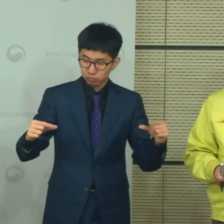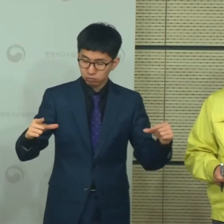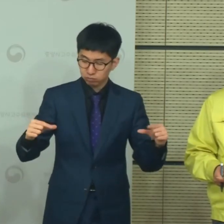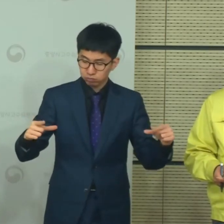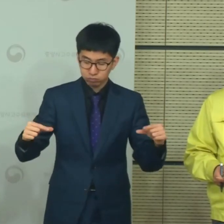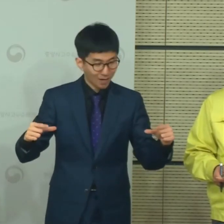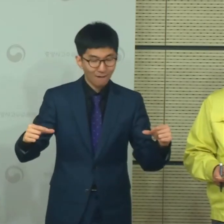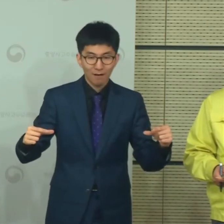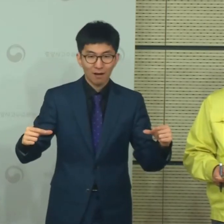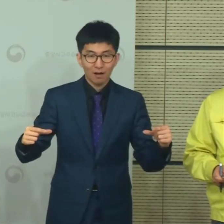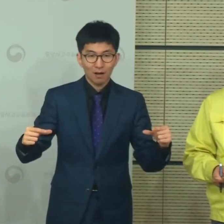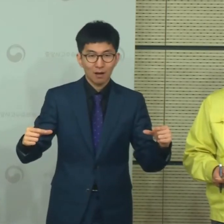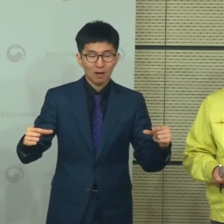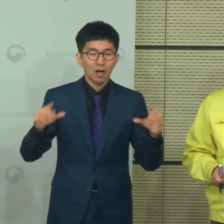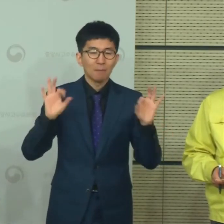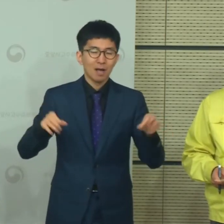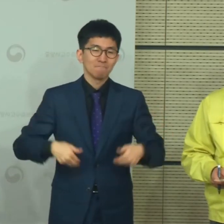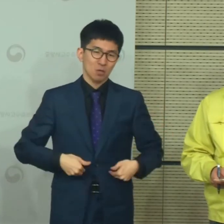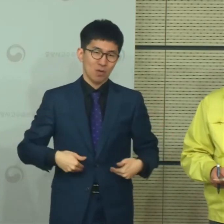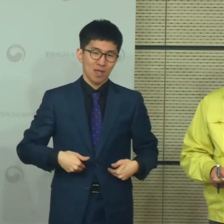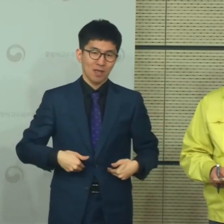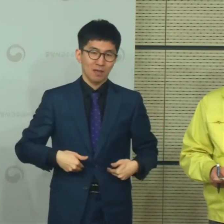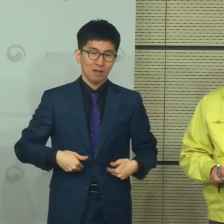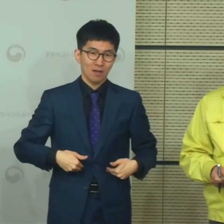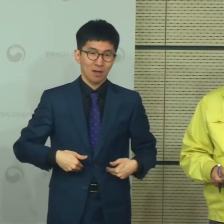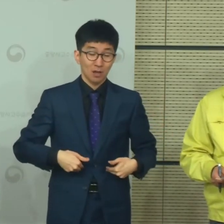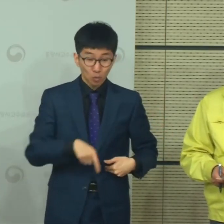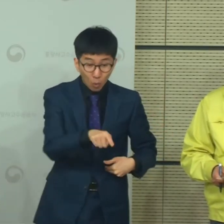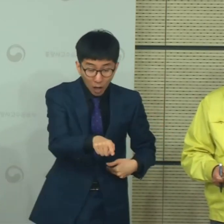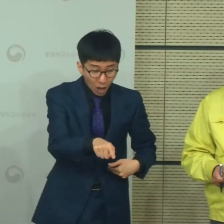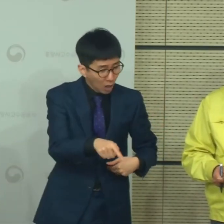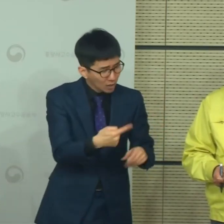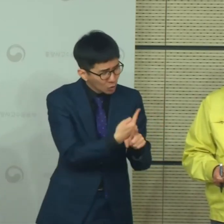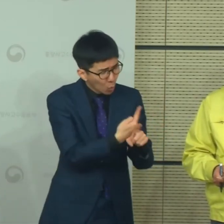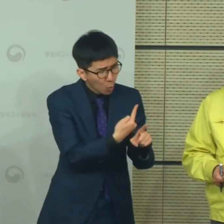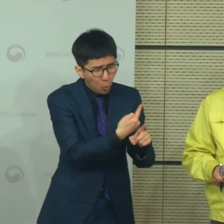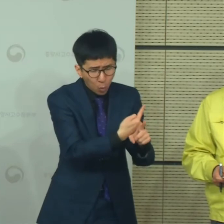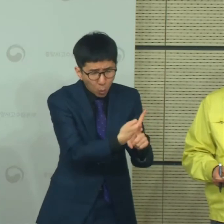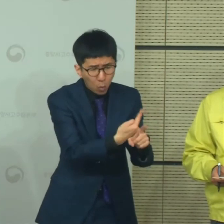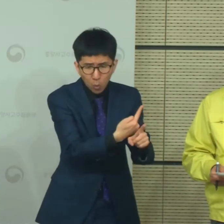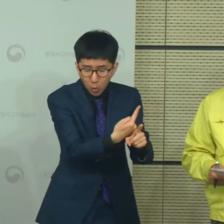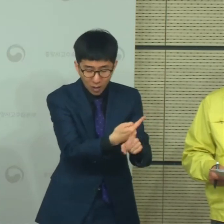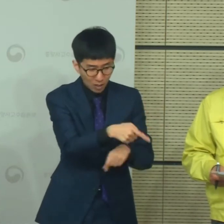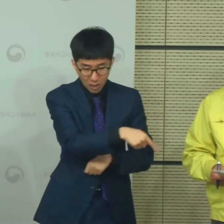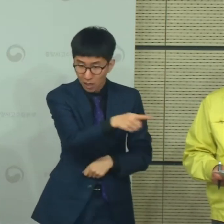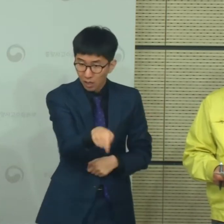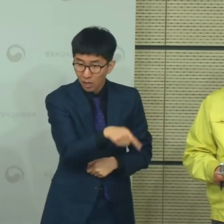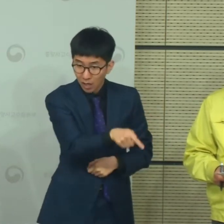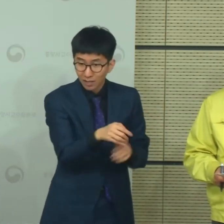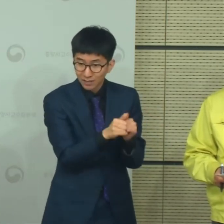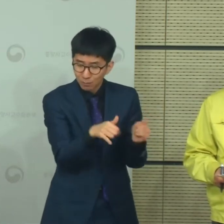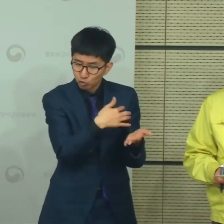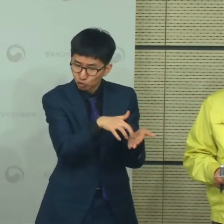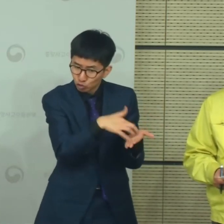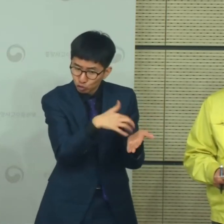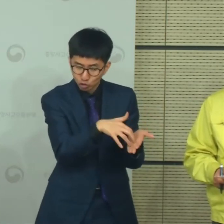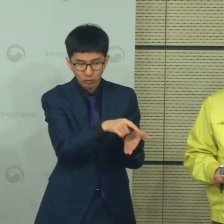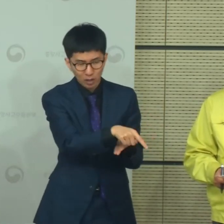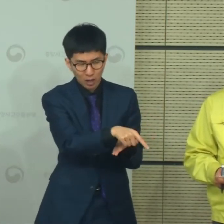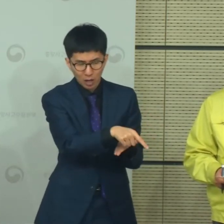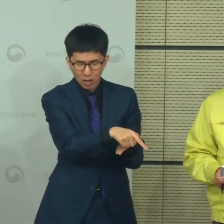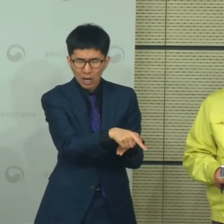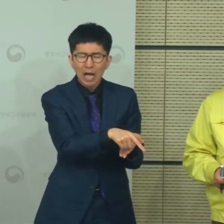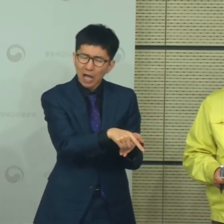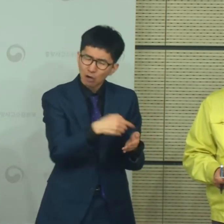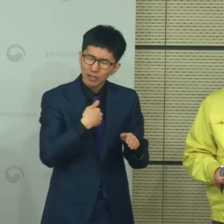그 계속 치료를 요구하는 환자의 숫자를 충분히 지역적으로도 그리고 수적으로도